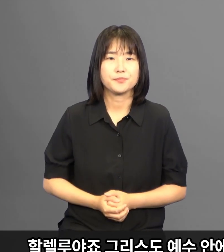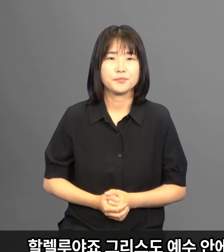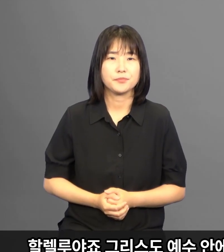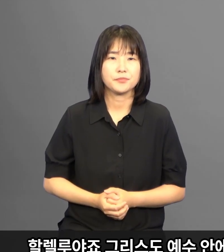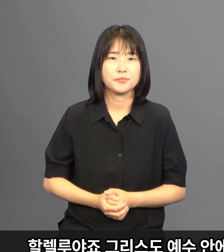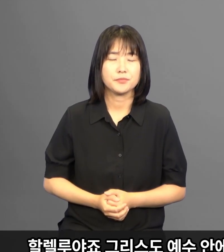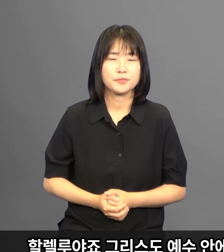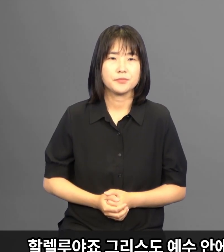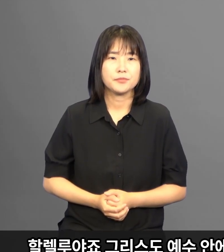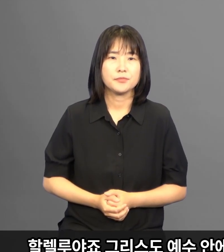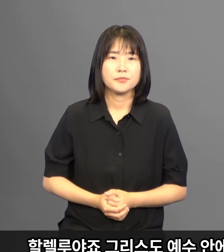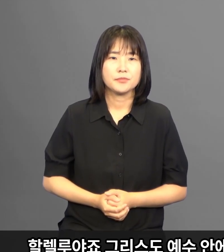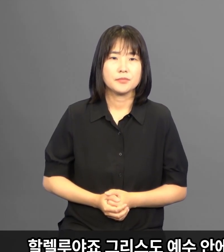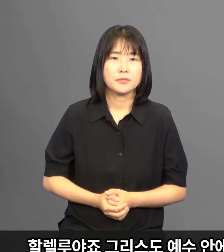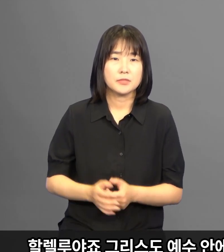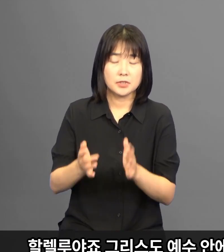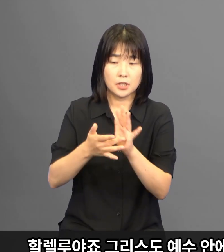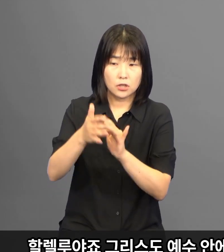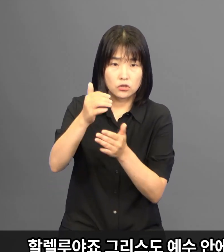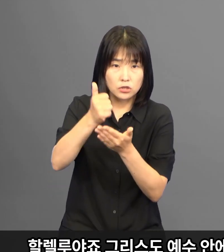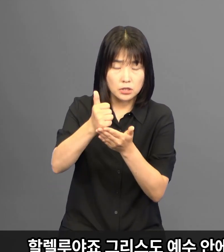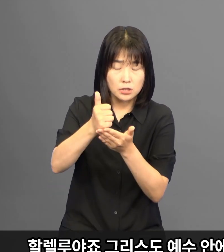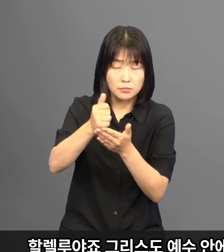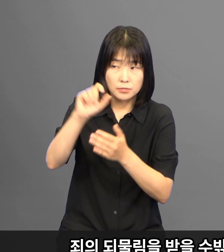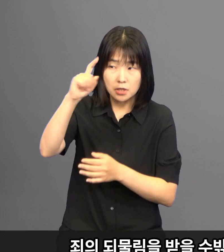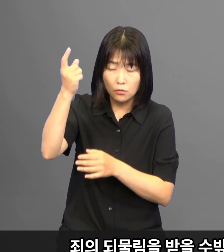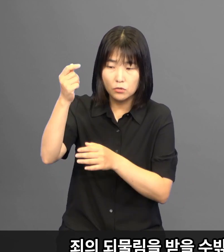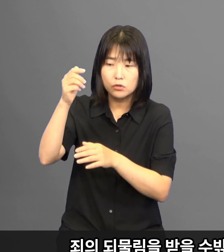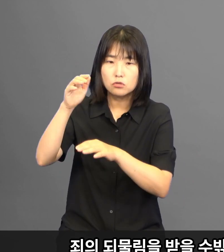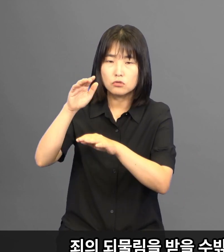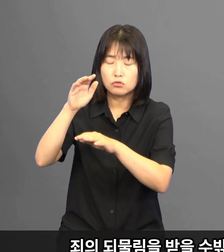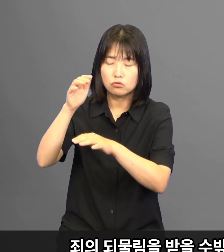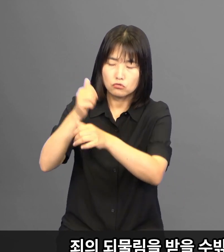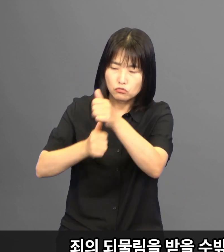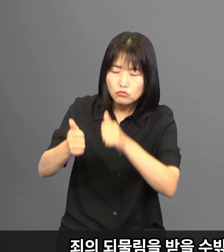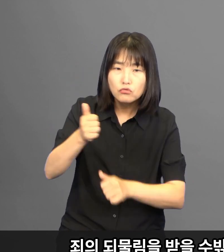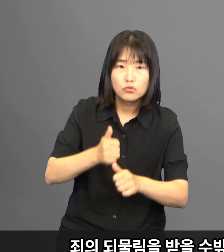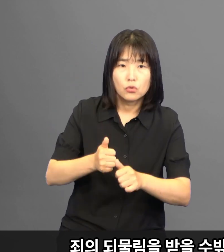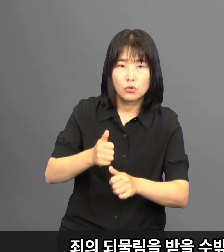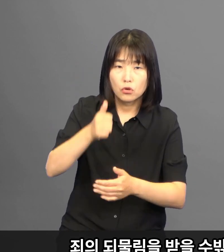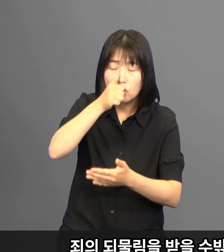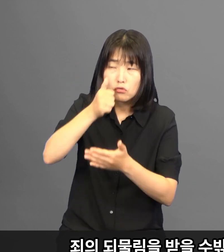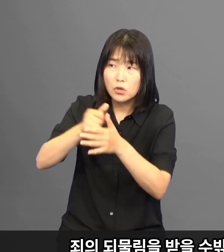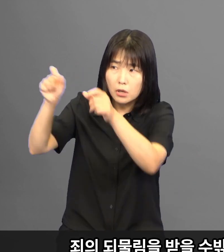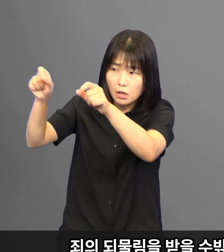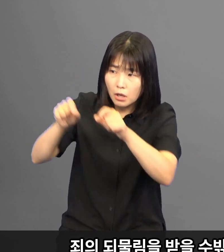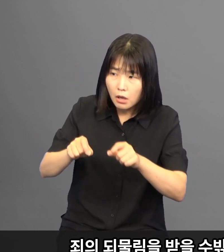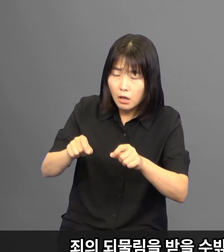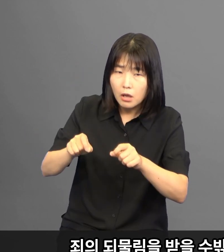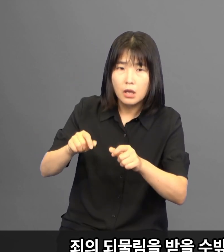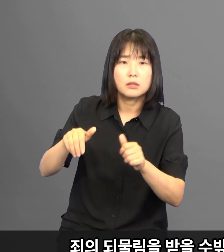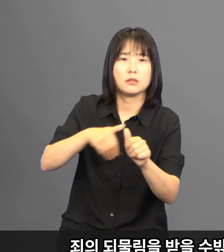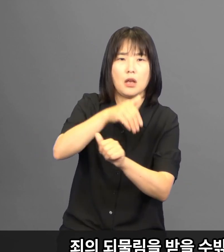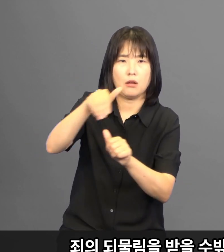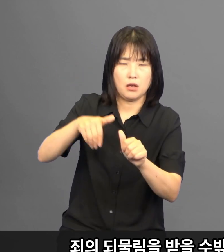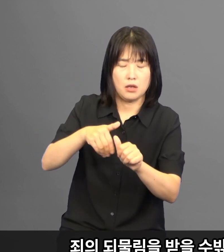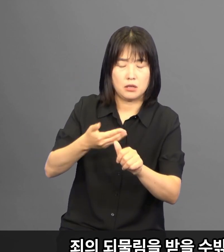예수 안에서. 자, 예수님도 다윗의 후손으로 왔어요. 죄의 대물림을 받을 수밖에 없는, 그런데 죄 없는